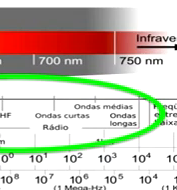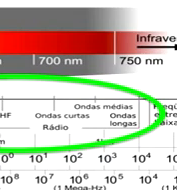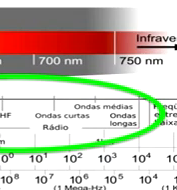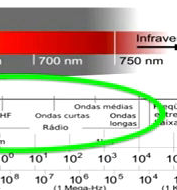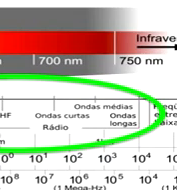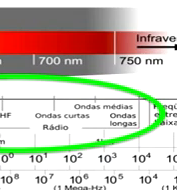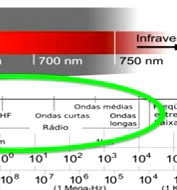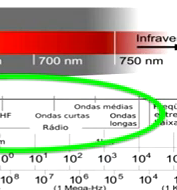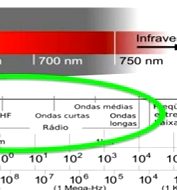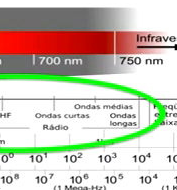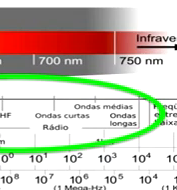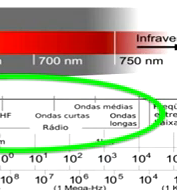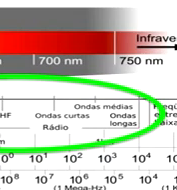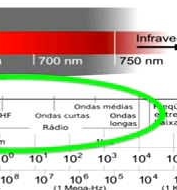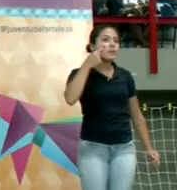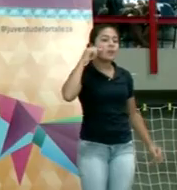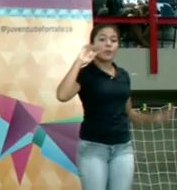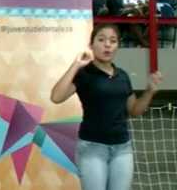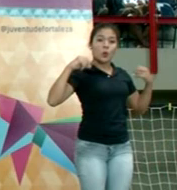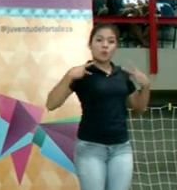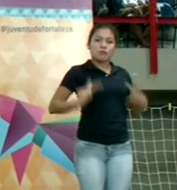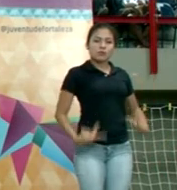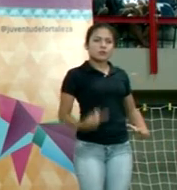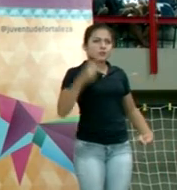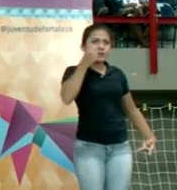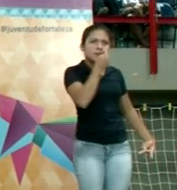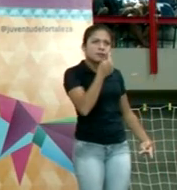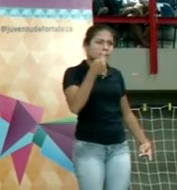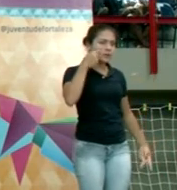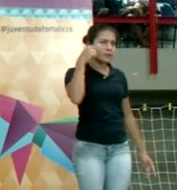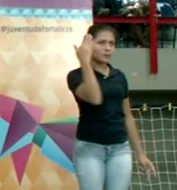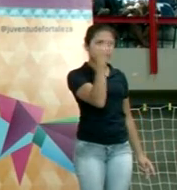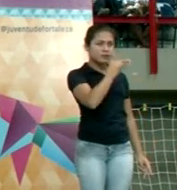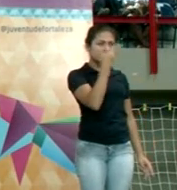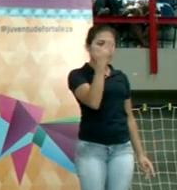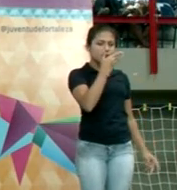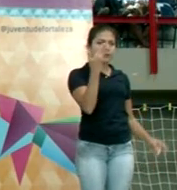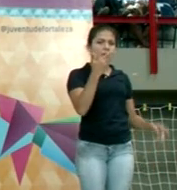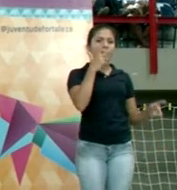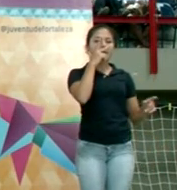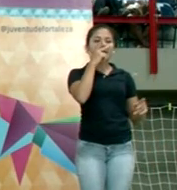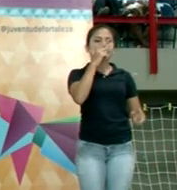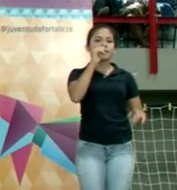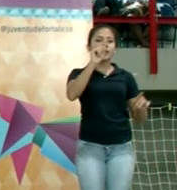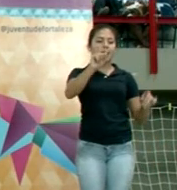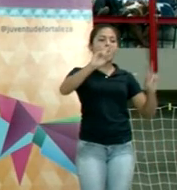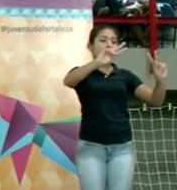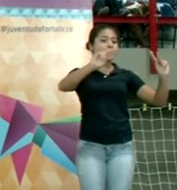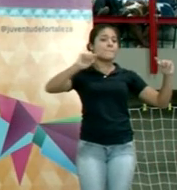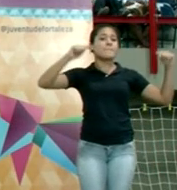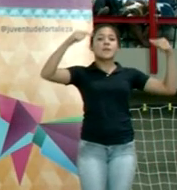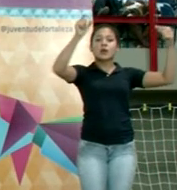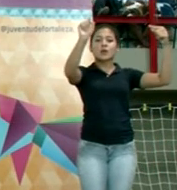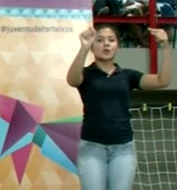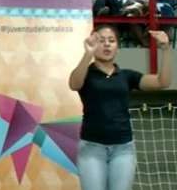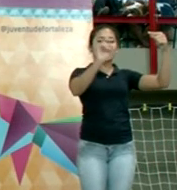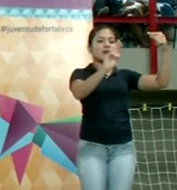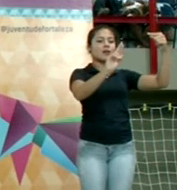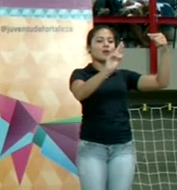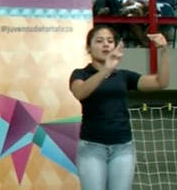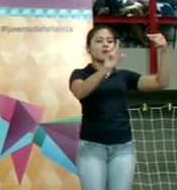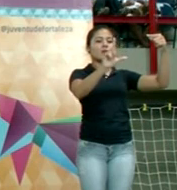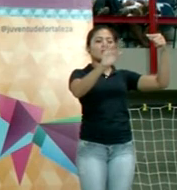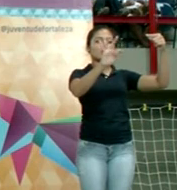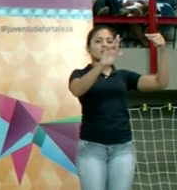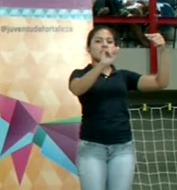olhos humanos, eu estou dizendo humanos, porque tem frequência maior do que a frequência violeta, que é a maior frequência que a gente consegue enxergar.